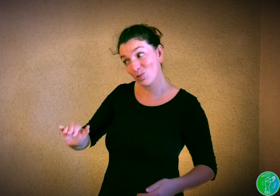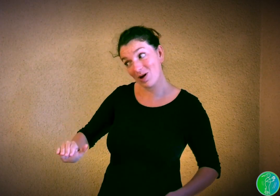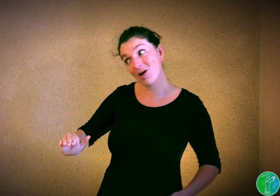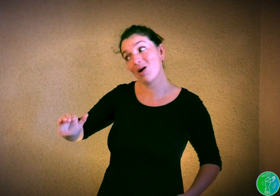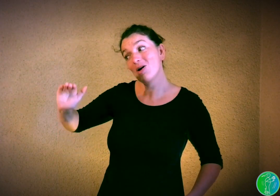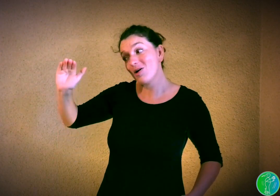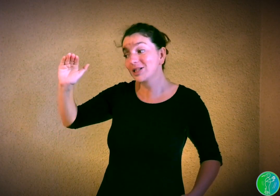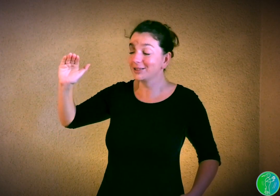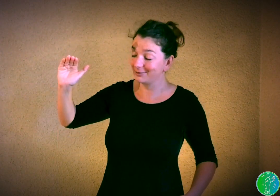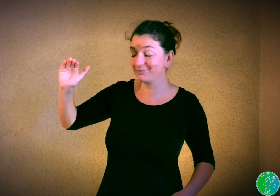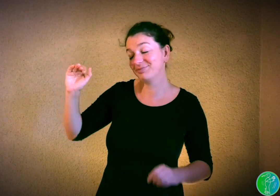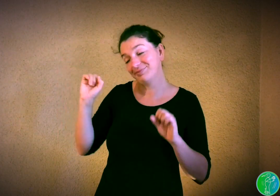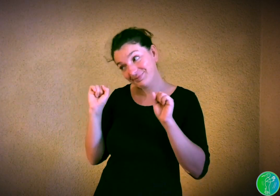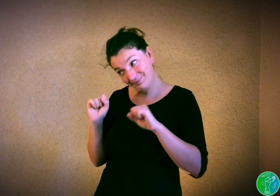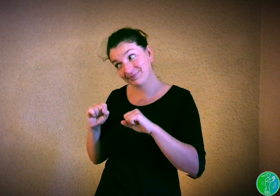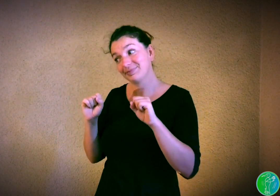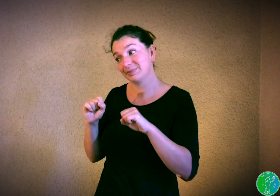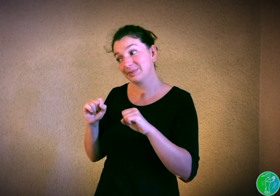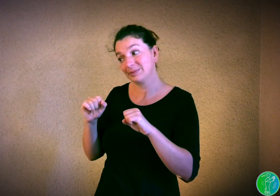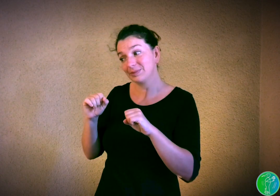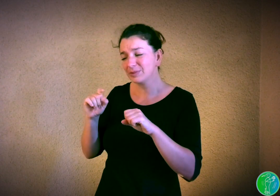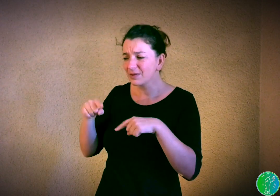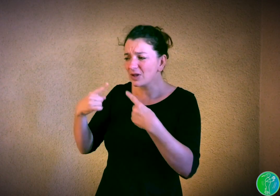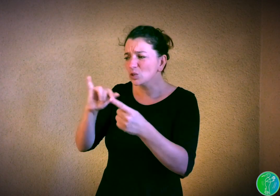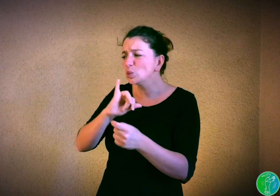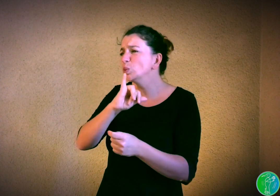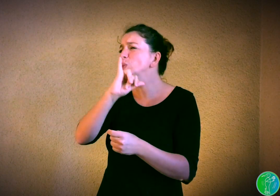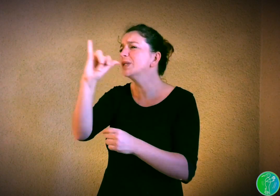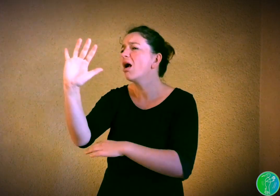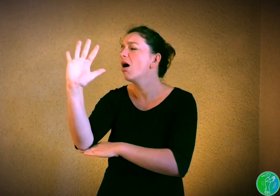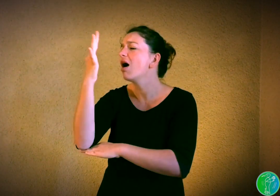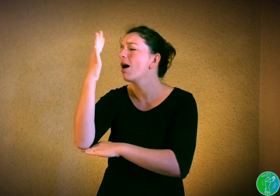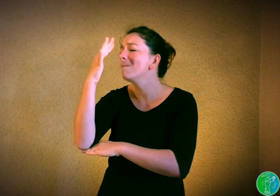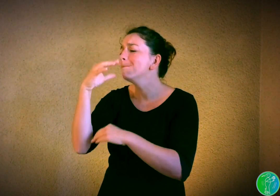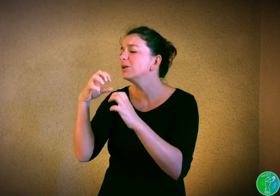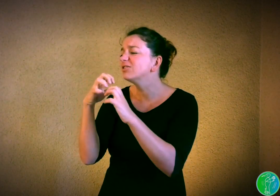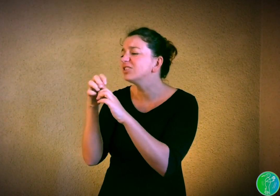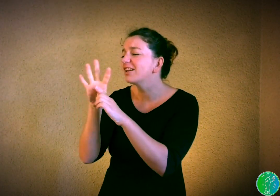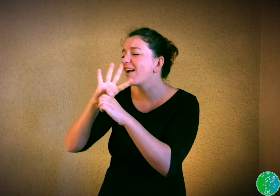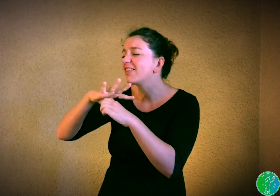Après tout, tu es grand maintenant, mais ne t'aventure pas derrière le châtaignier.